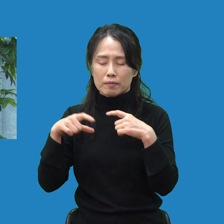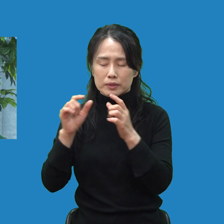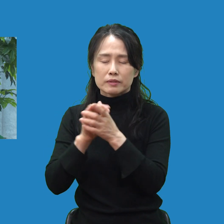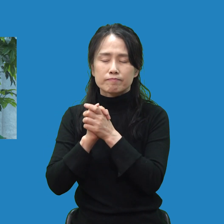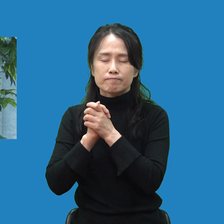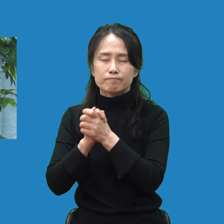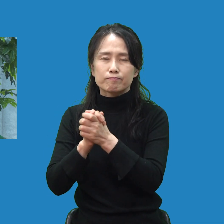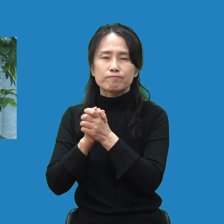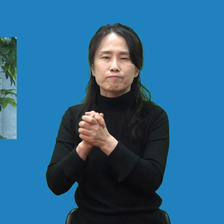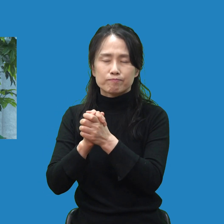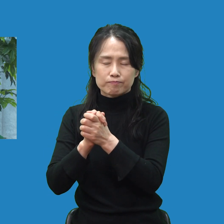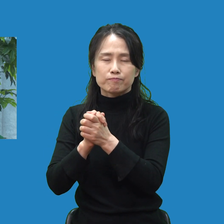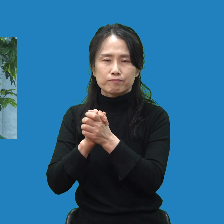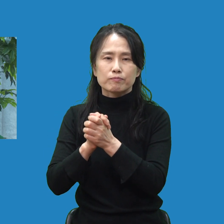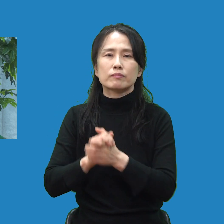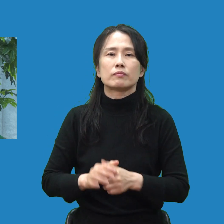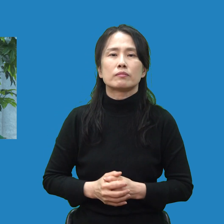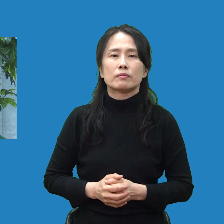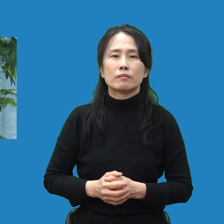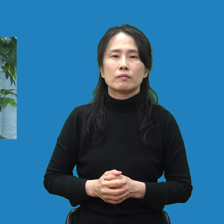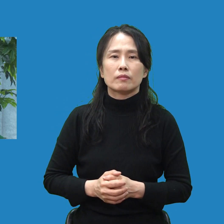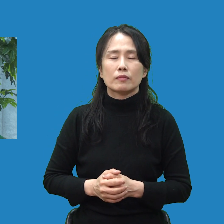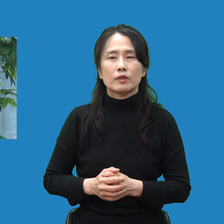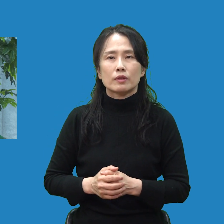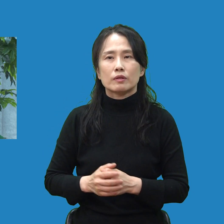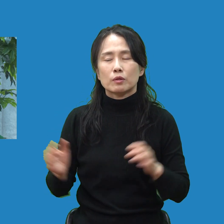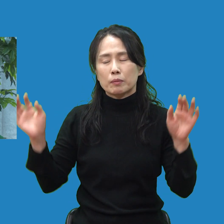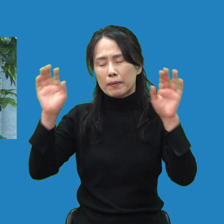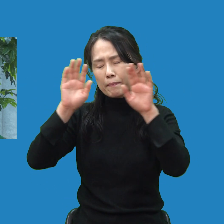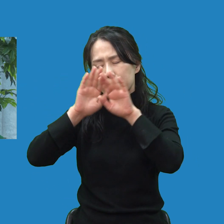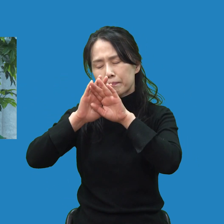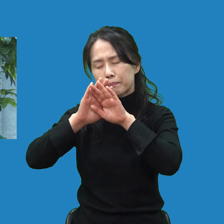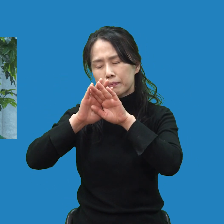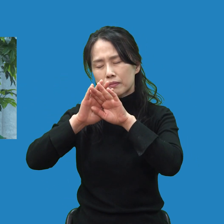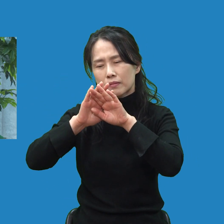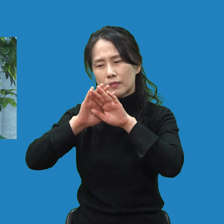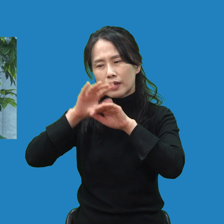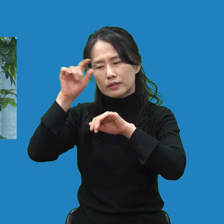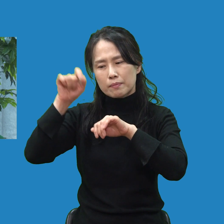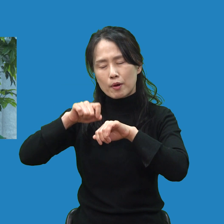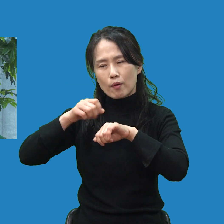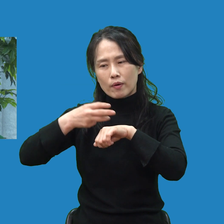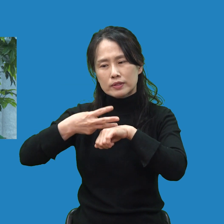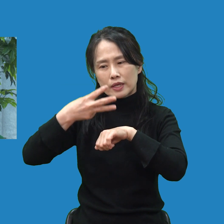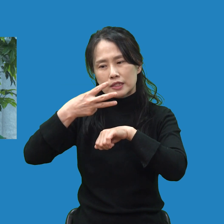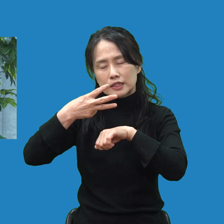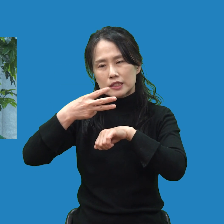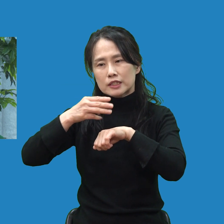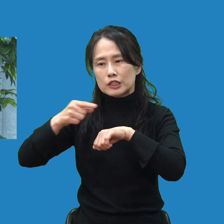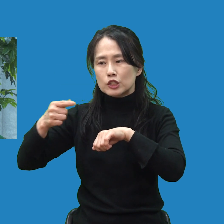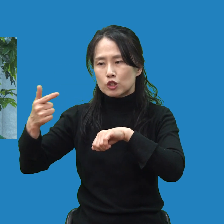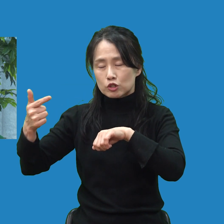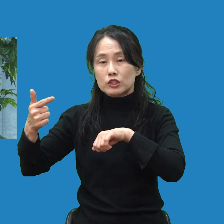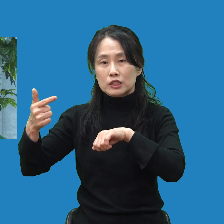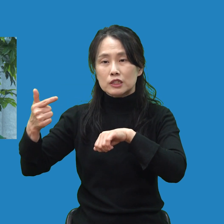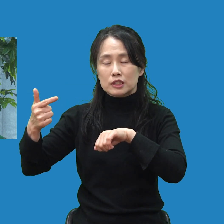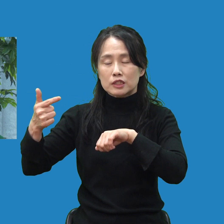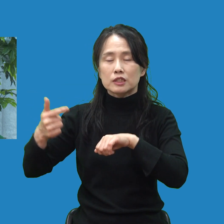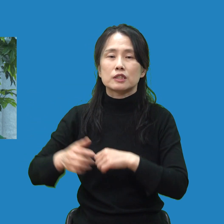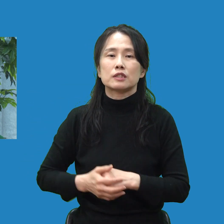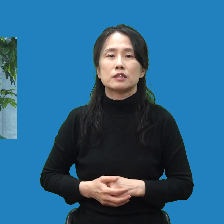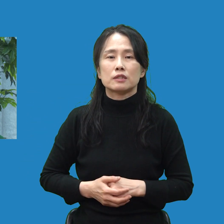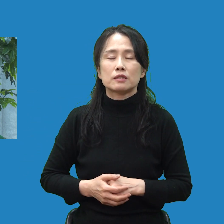기도하십니다. 그러시다 밤 4경쯤에 새벽 3시부터 6시 사이를 밤